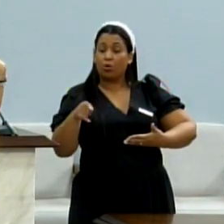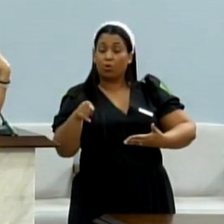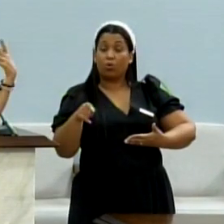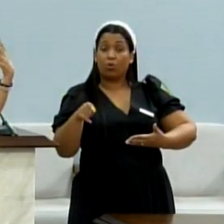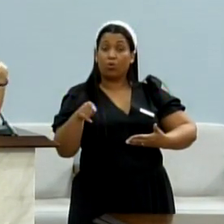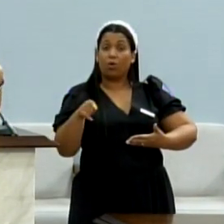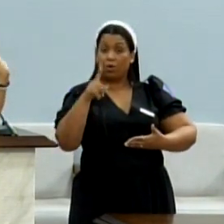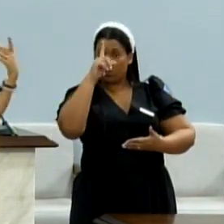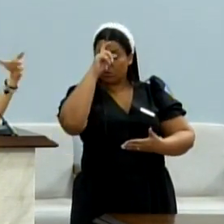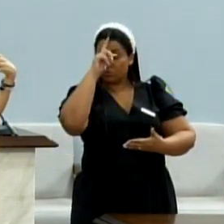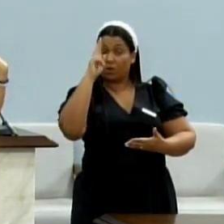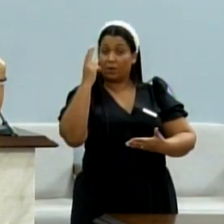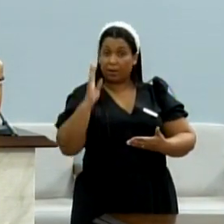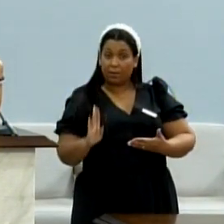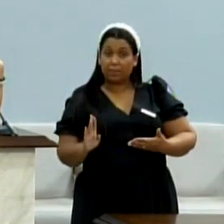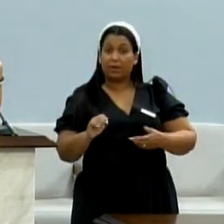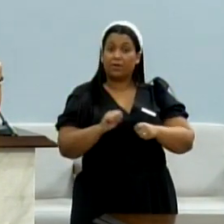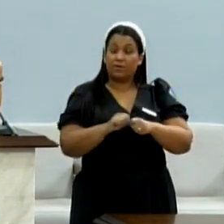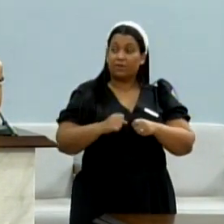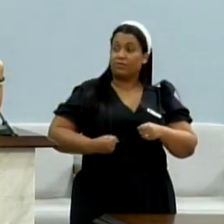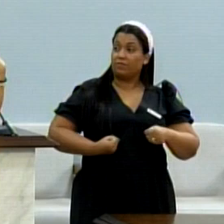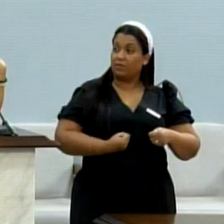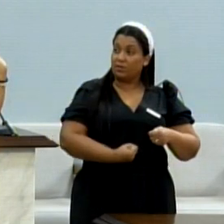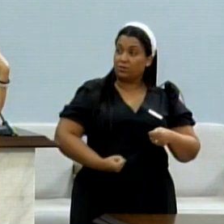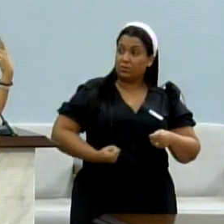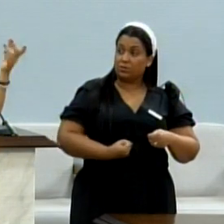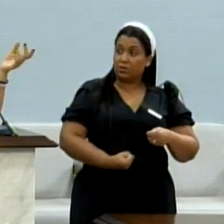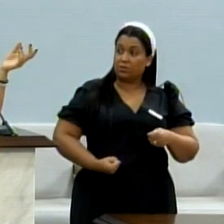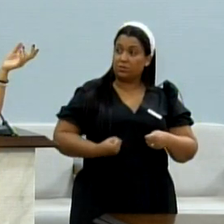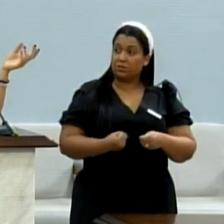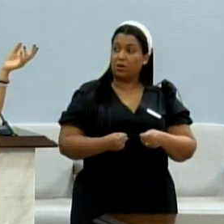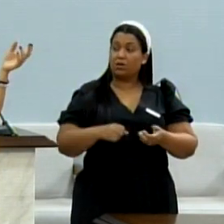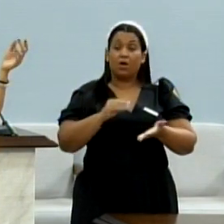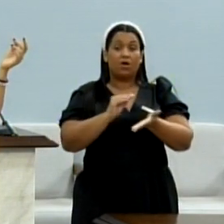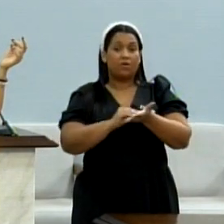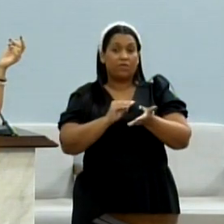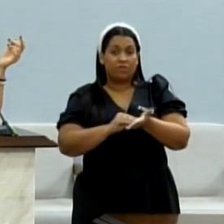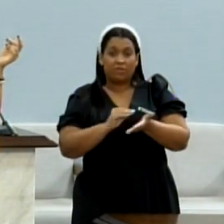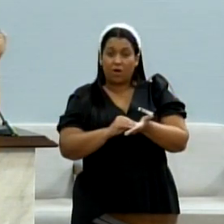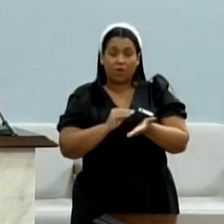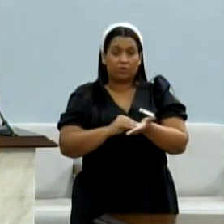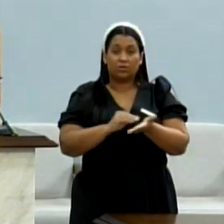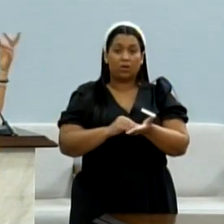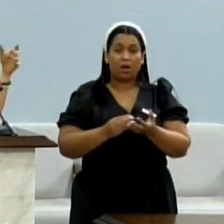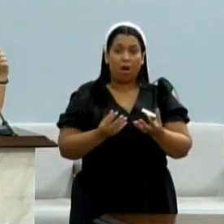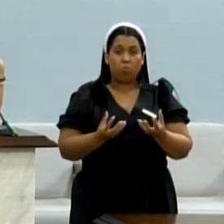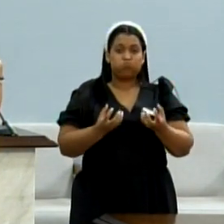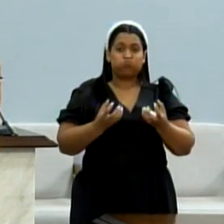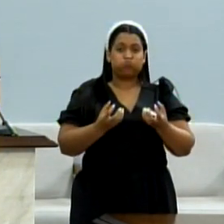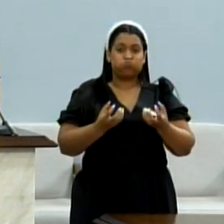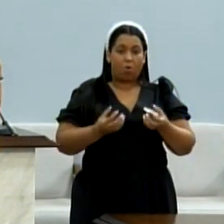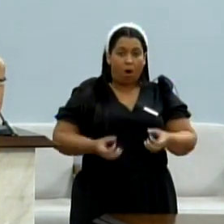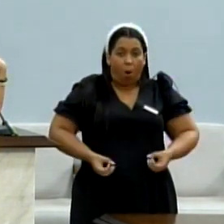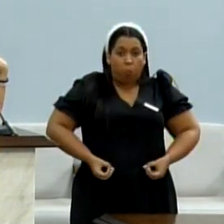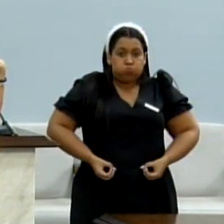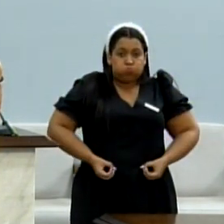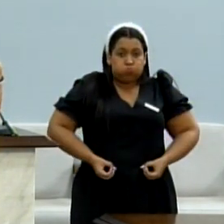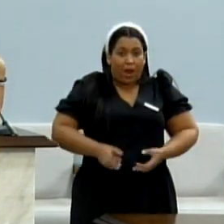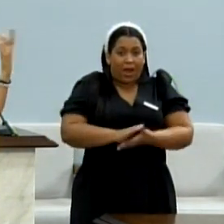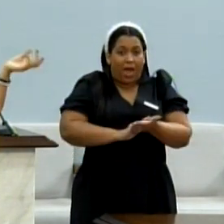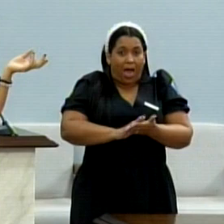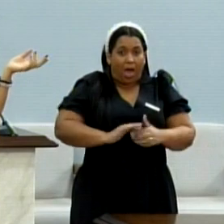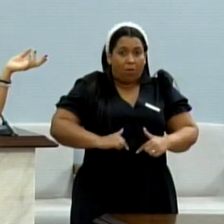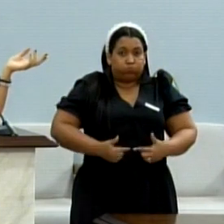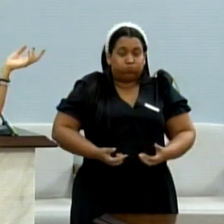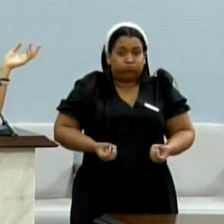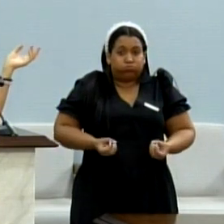hospital de base, nasceu, fez ultrassom, não tinha... Na verdade, ele tinha ausência de órgãos, ele não tinha testículo, não tinha ovário, não tinha útero. Então,